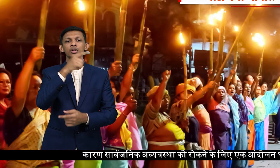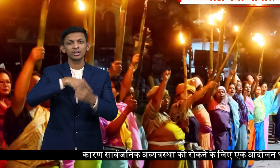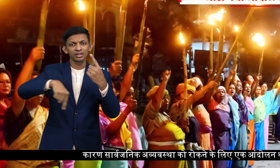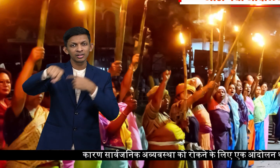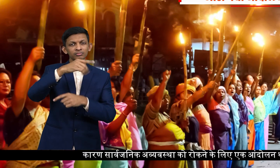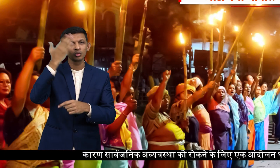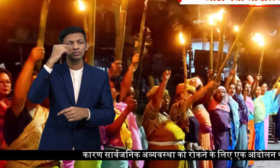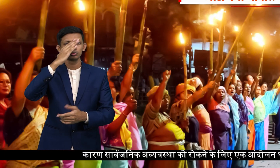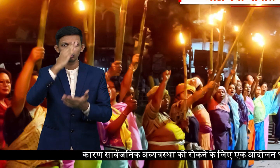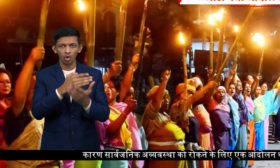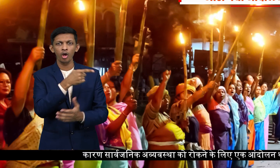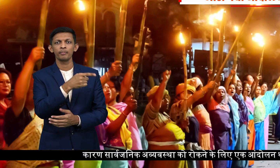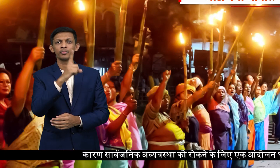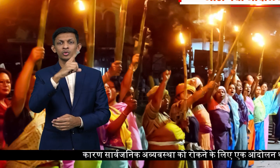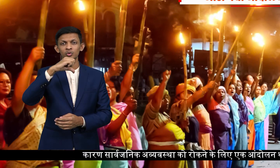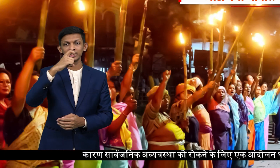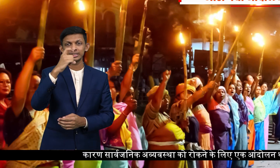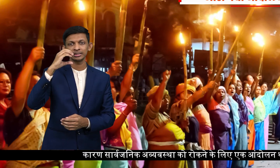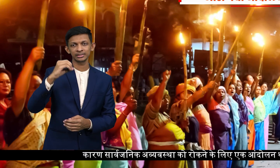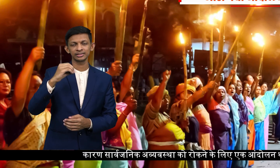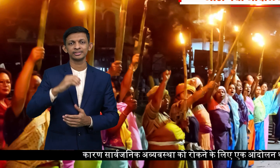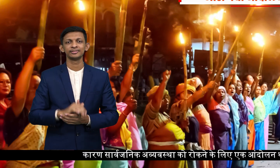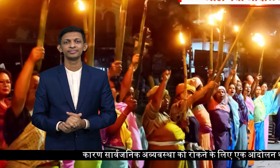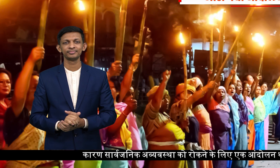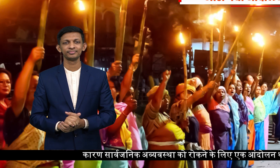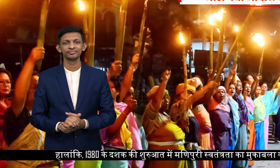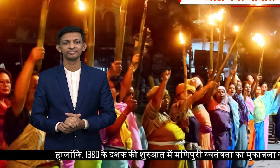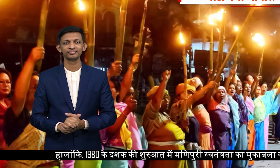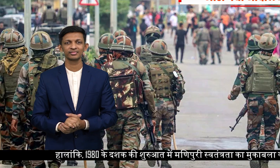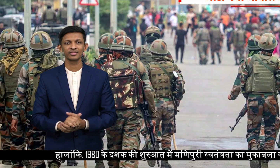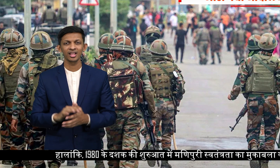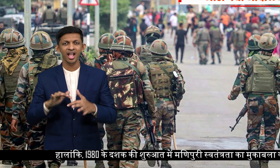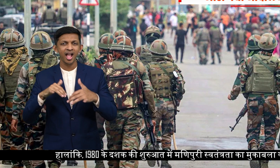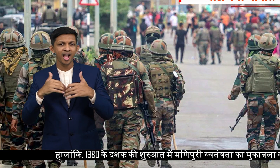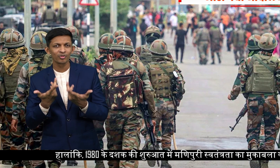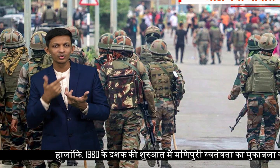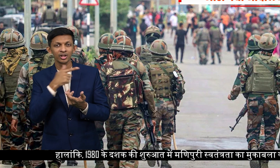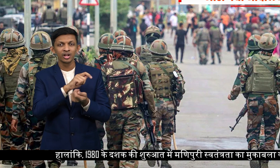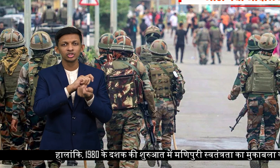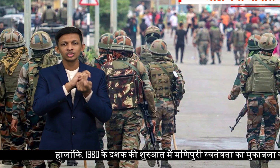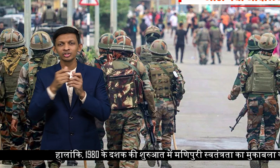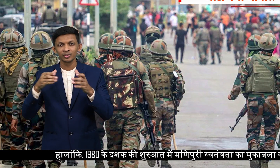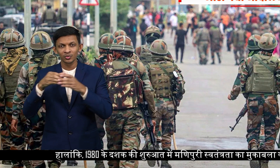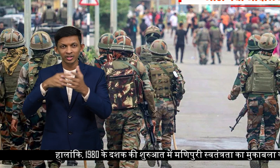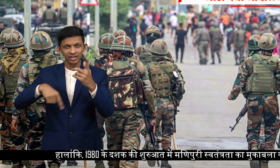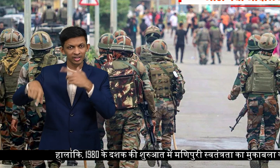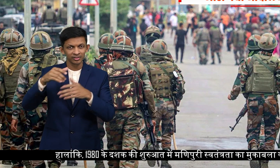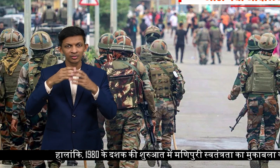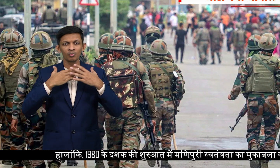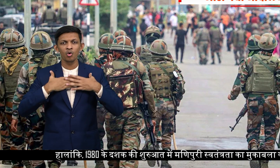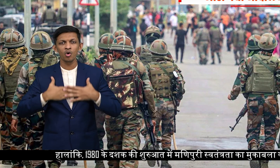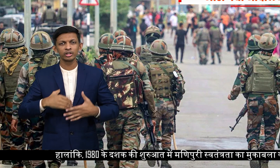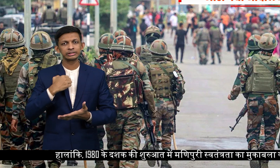कारण सार्वजनिक अव्यवस्था को रोकने के लिए एक आंदोलन था। हालांकि 1980 के दशक की शुरुआत